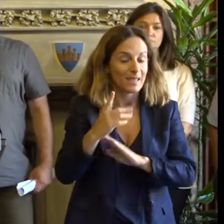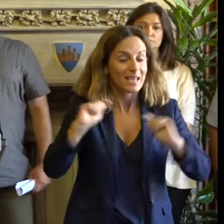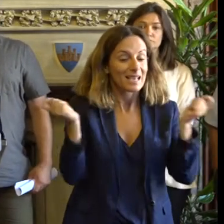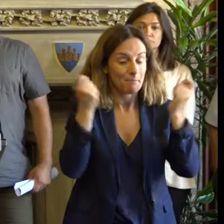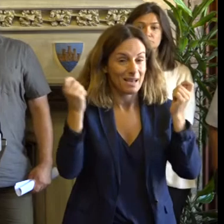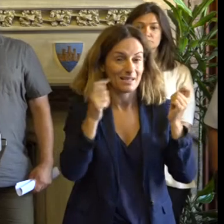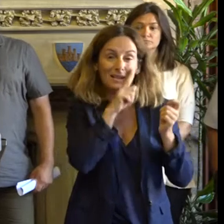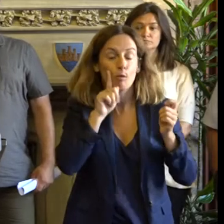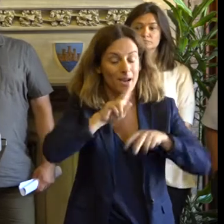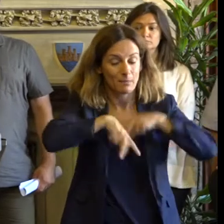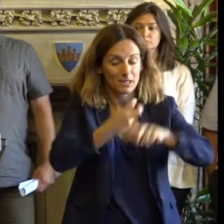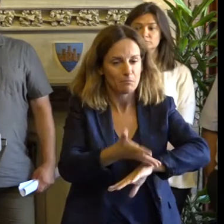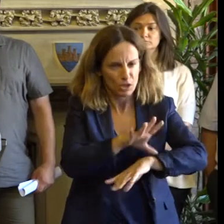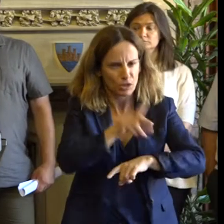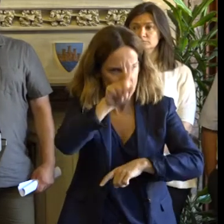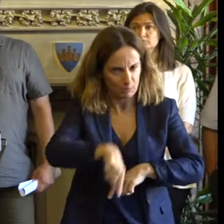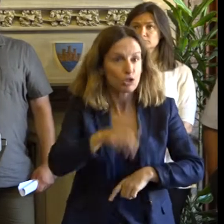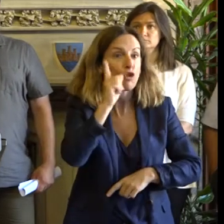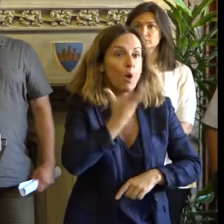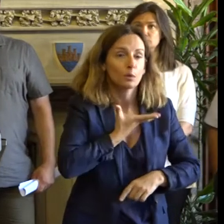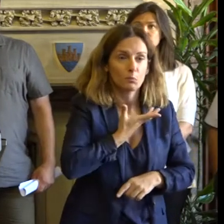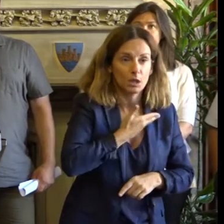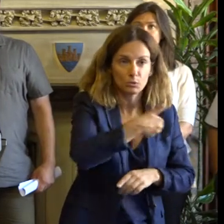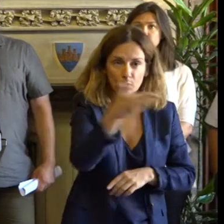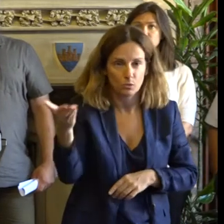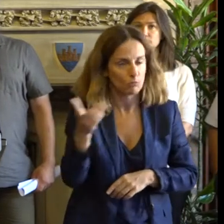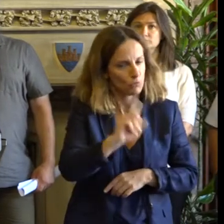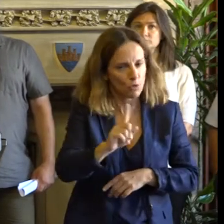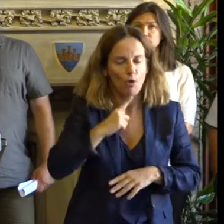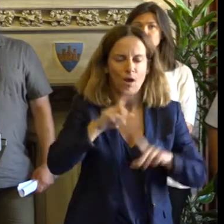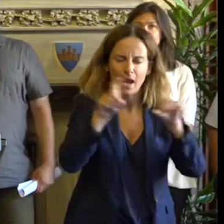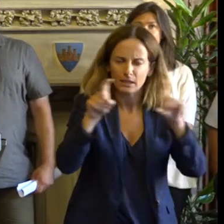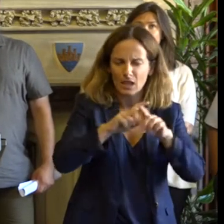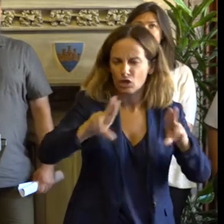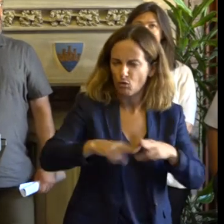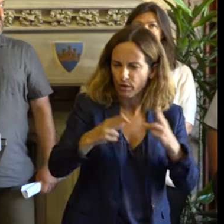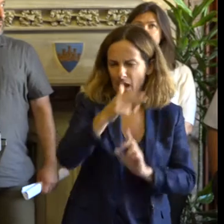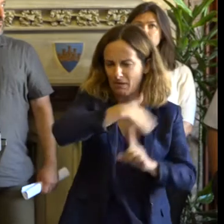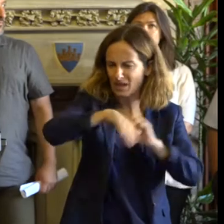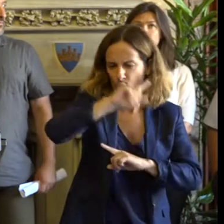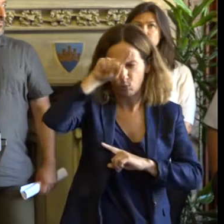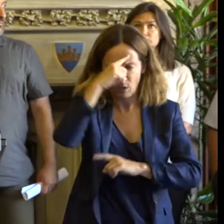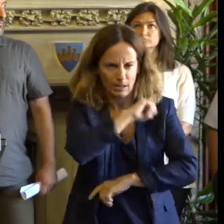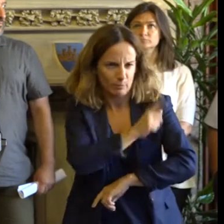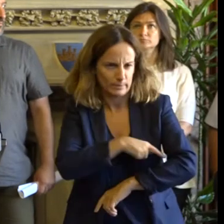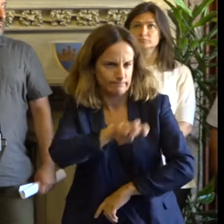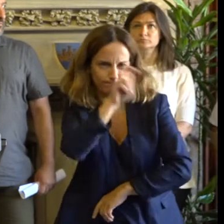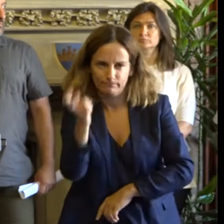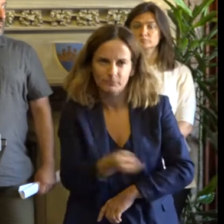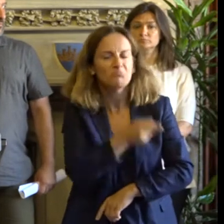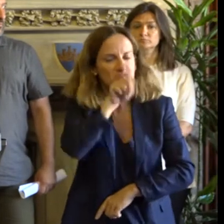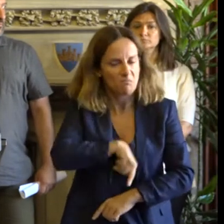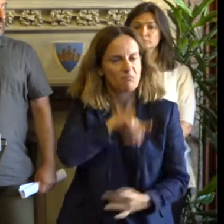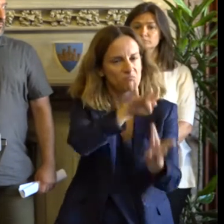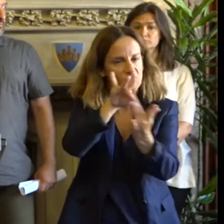quantes entitats socials, culturals, mediambientals, esportives, aquí a Mallorca. En aquest sentit, a través d'aquestes